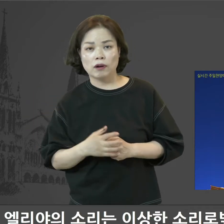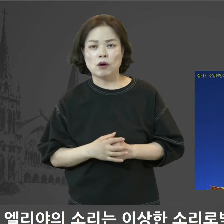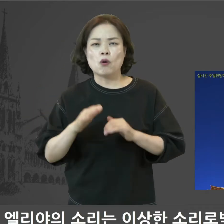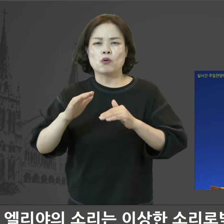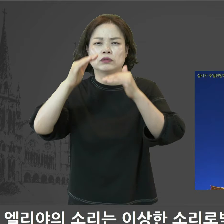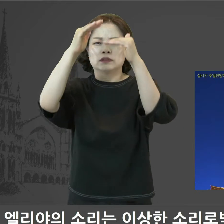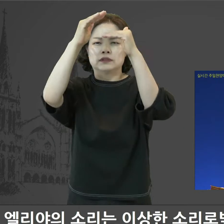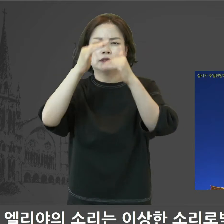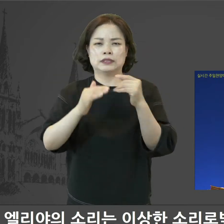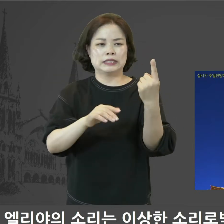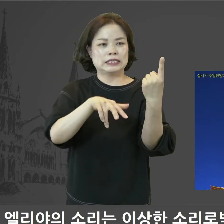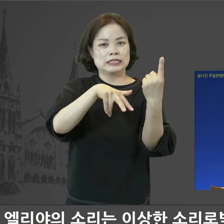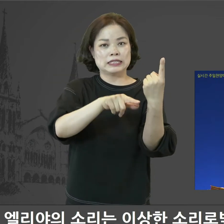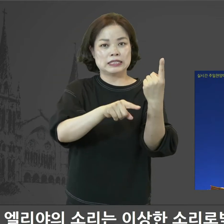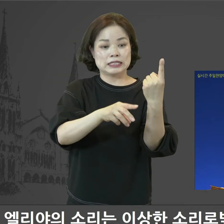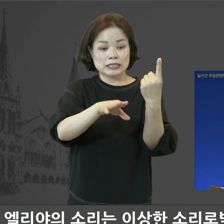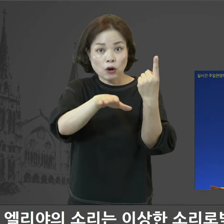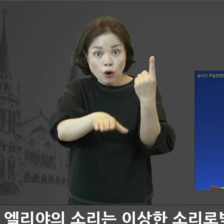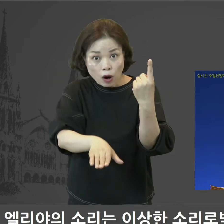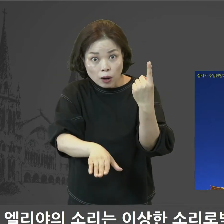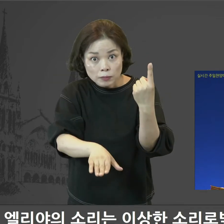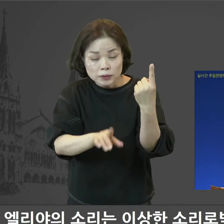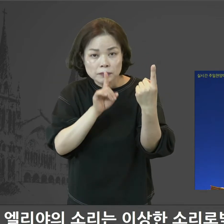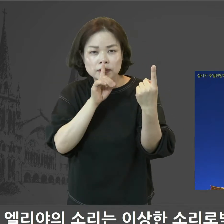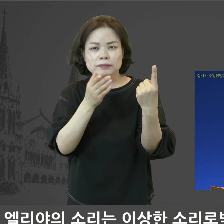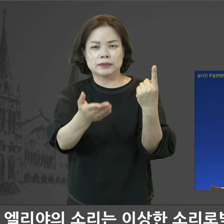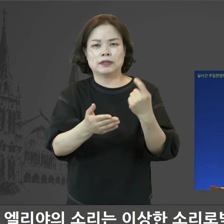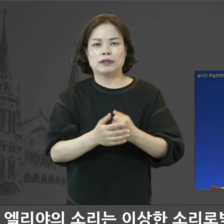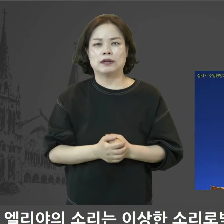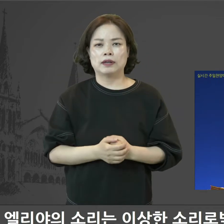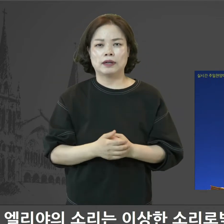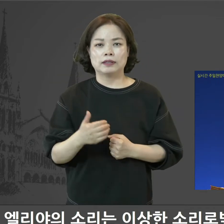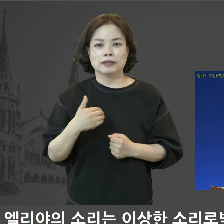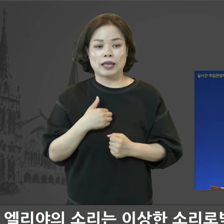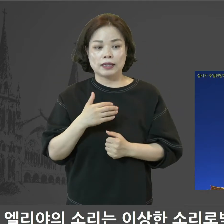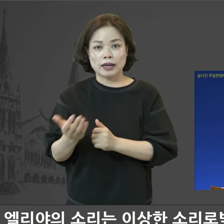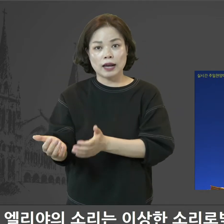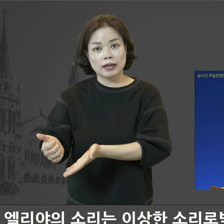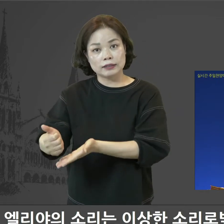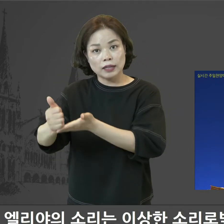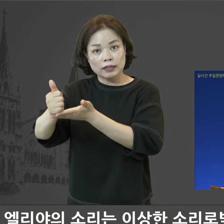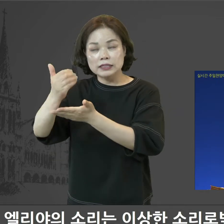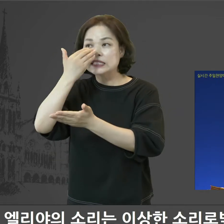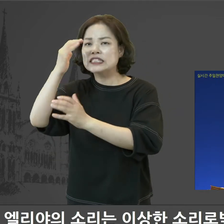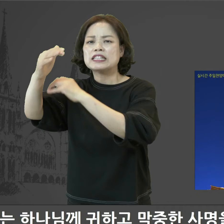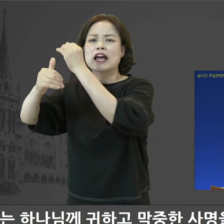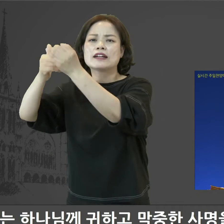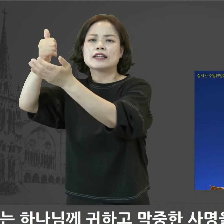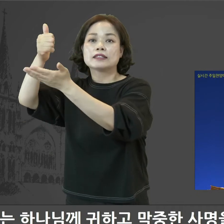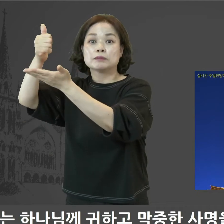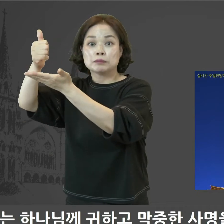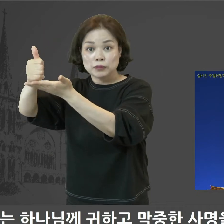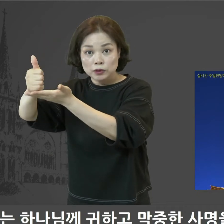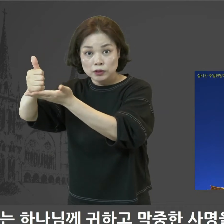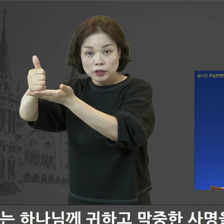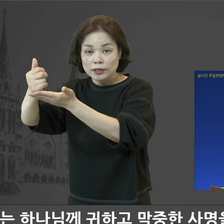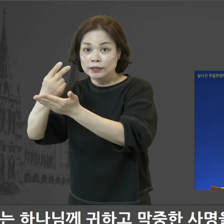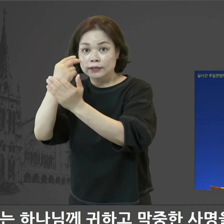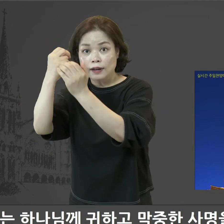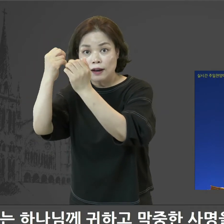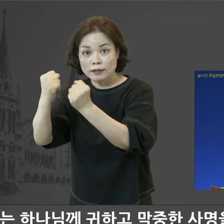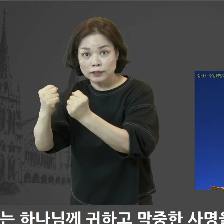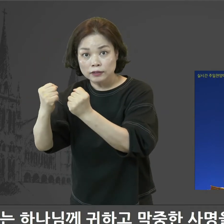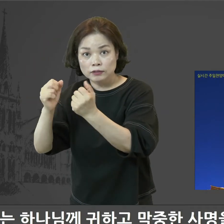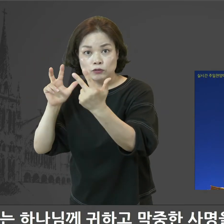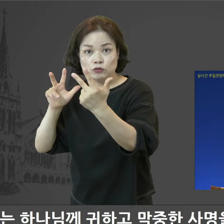오늘 본문의 1절 하반절에 이렇게 말씀하고 있습니다. 내가 섬기는 이스라엘의 하나님 여호와께서 살아계심을